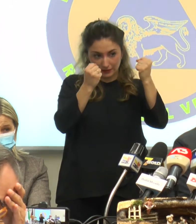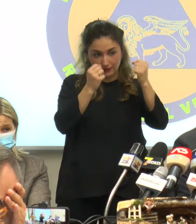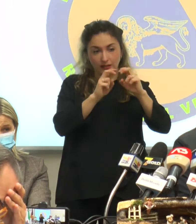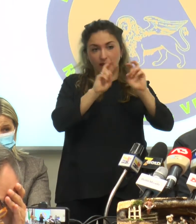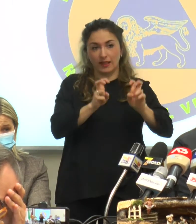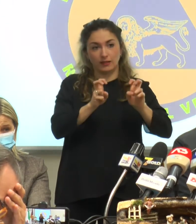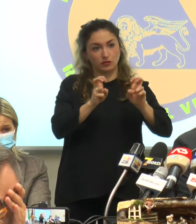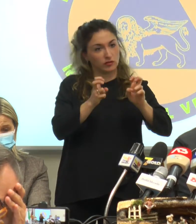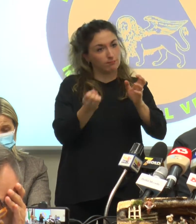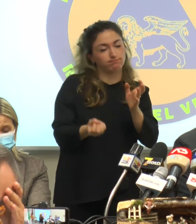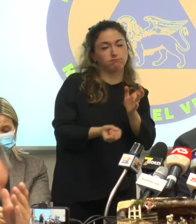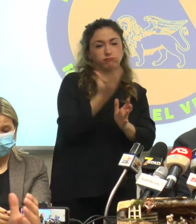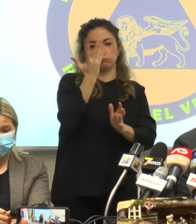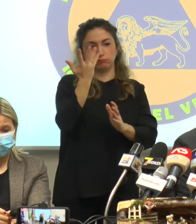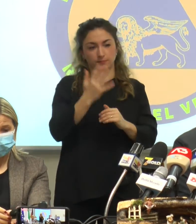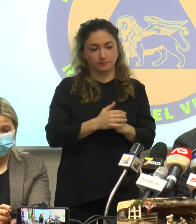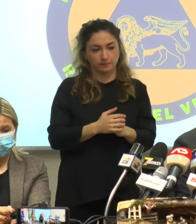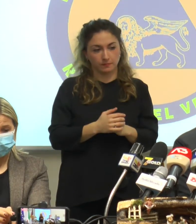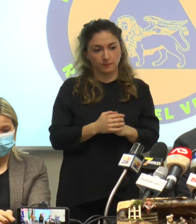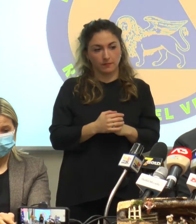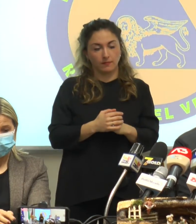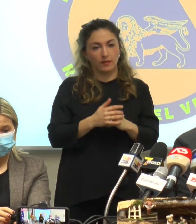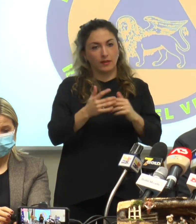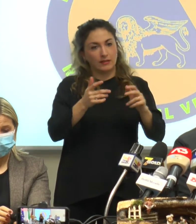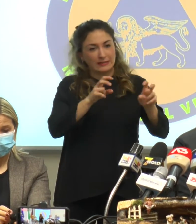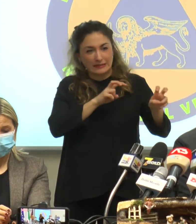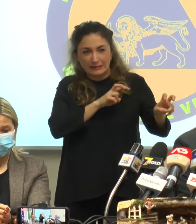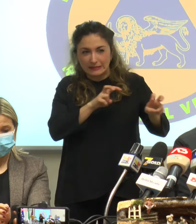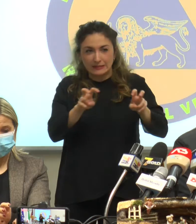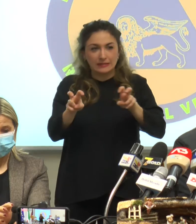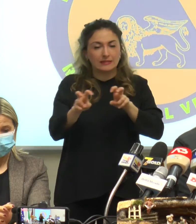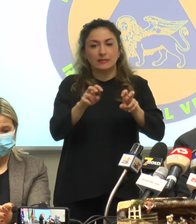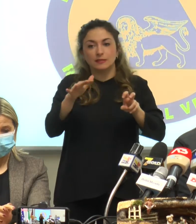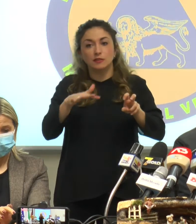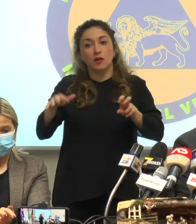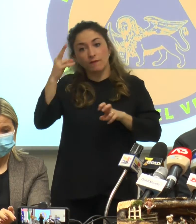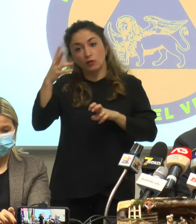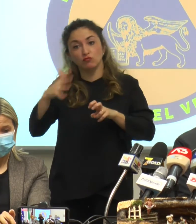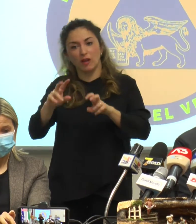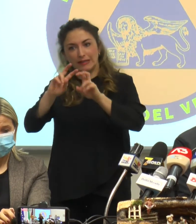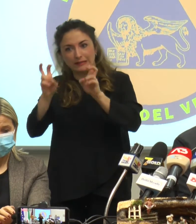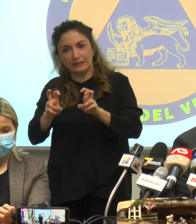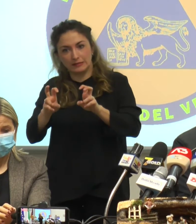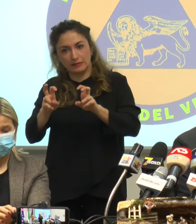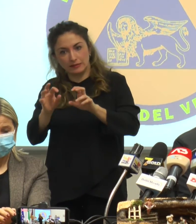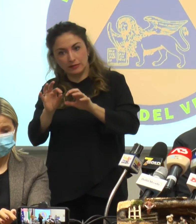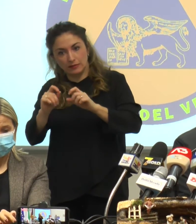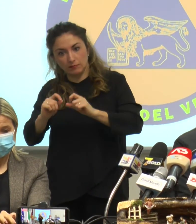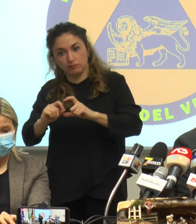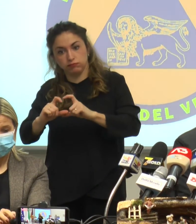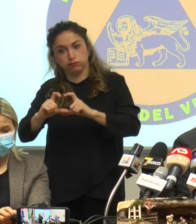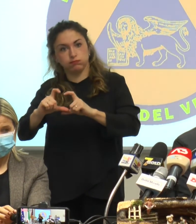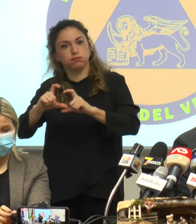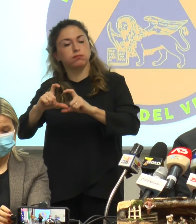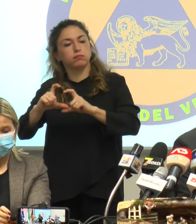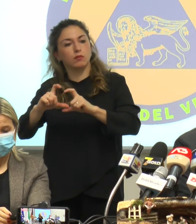sprigiona energia. Se c'era uno stato di tensione rilevante nella zona del Veronese già prima, potrebbe essere